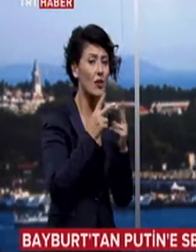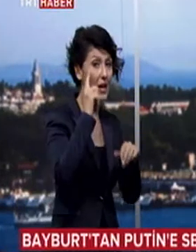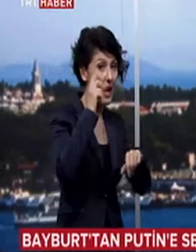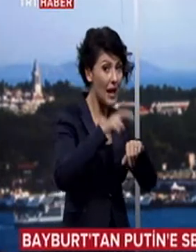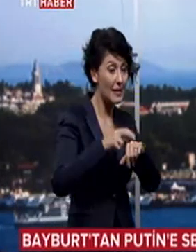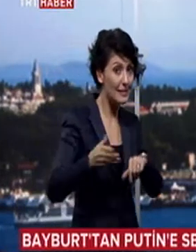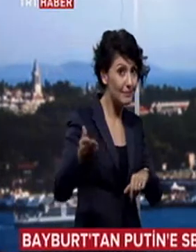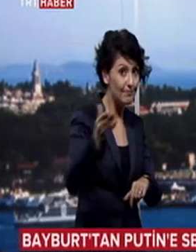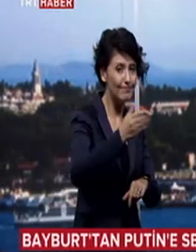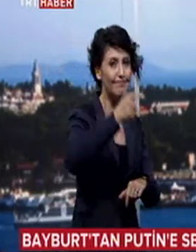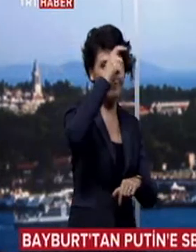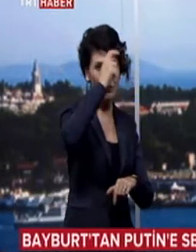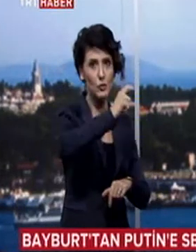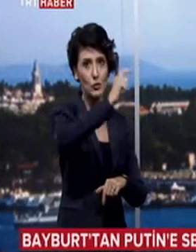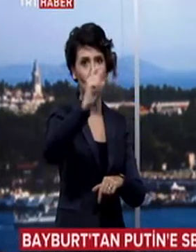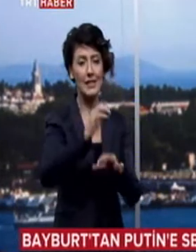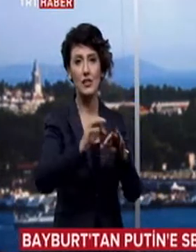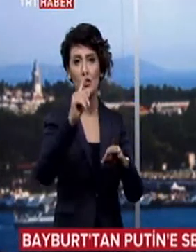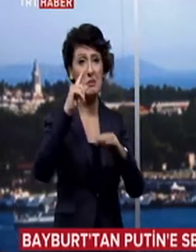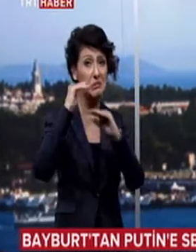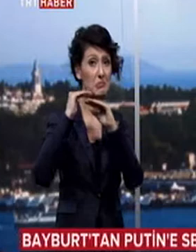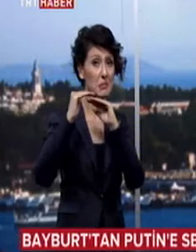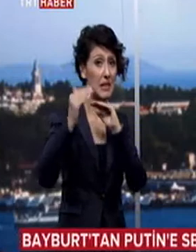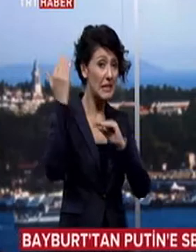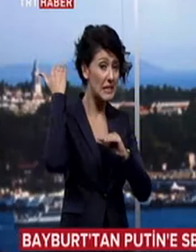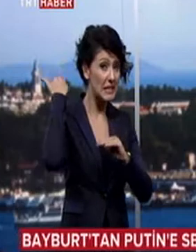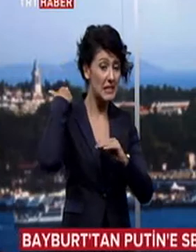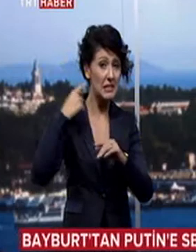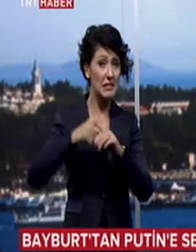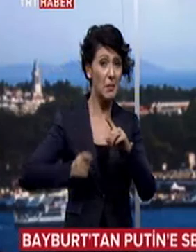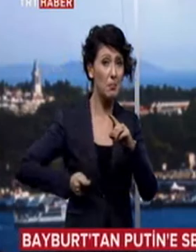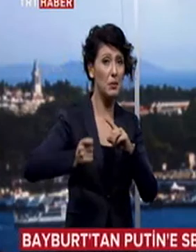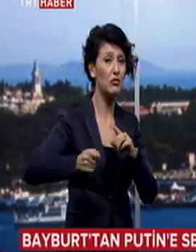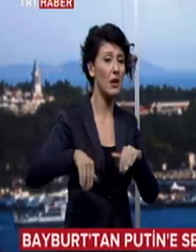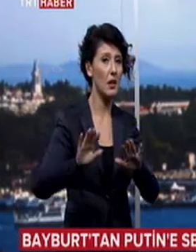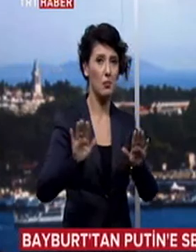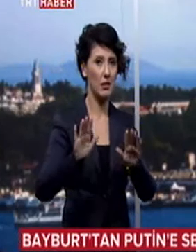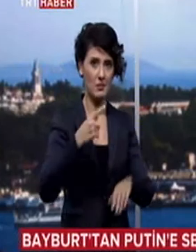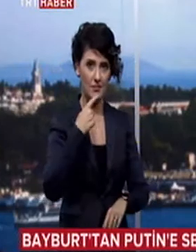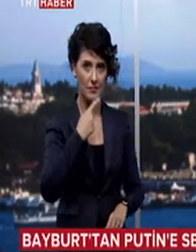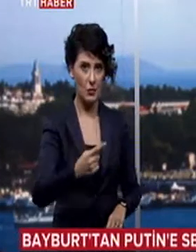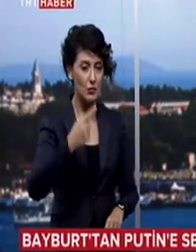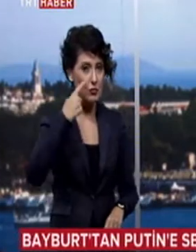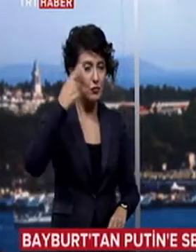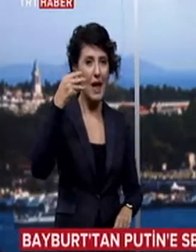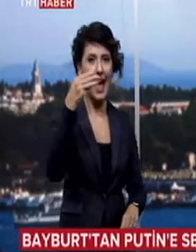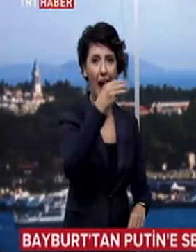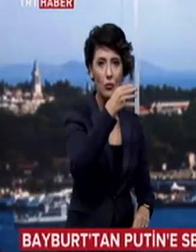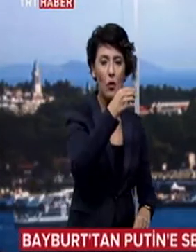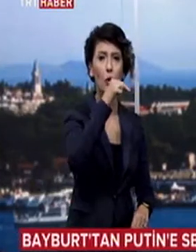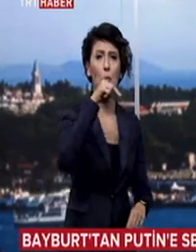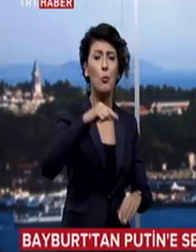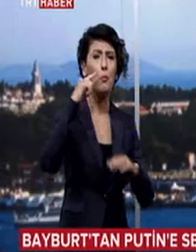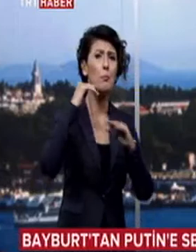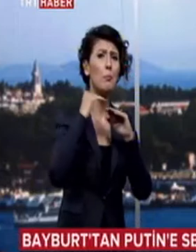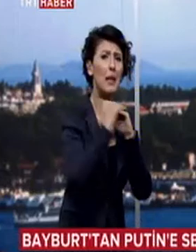açıklamalarını hatırlattı. Türkiye'nin hiçbir milleti sırtından bıçaklamadığını vurguladı. Cumhurbaşkanı Erdoğan,